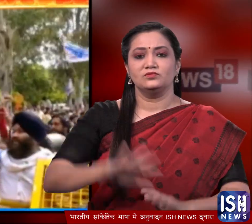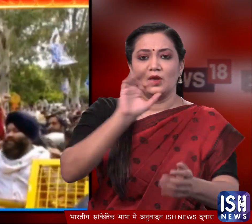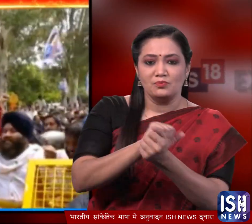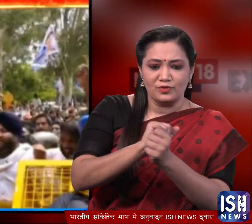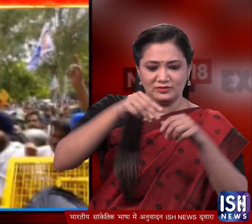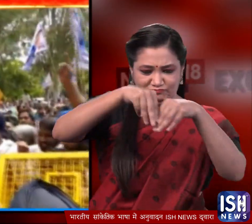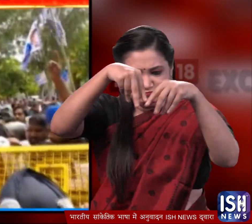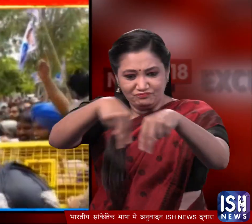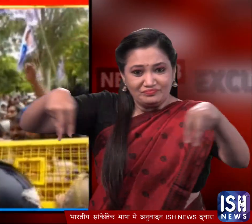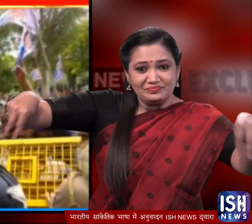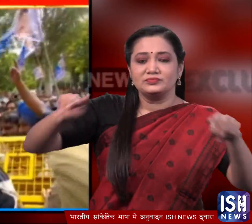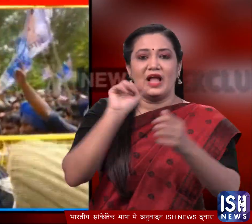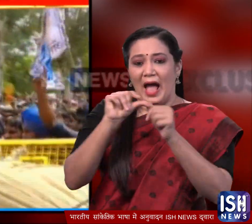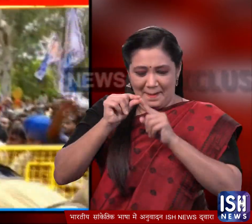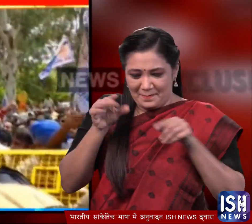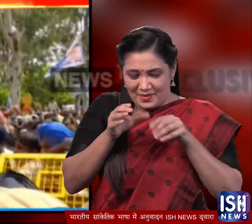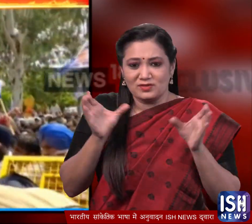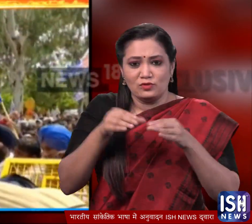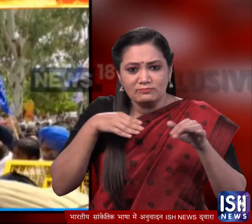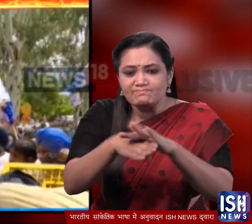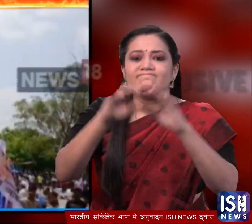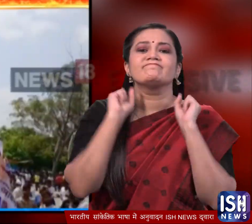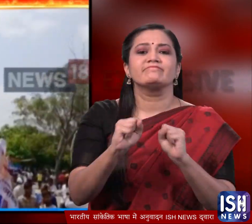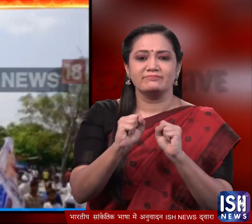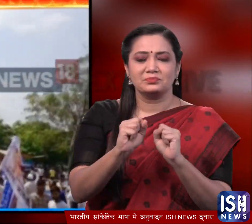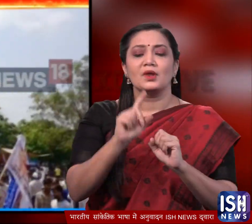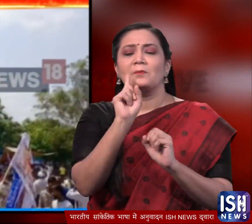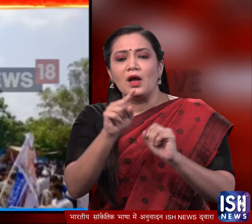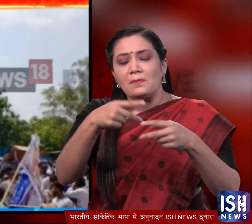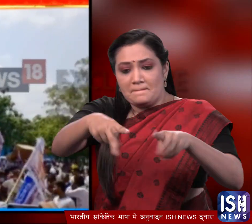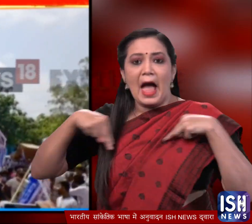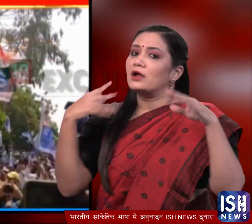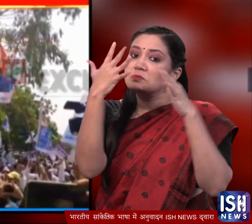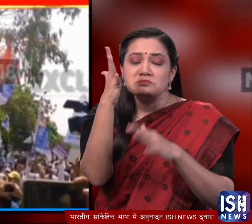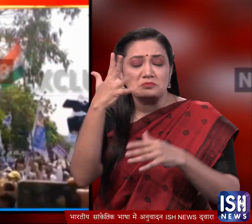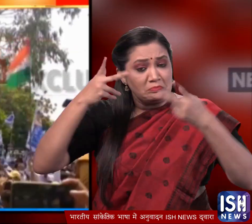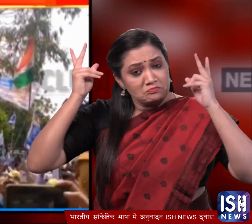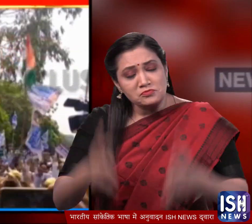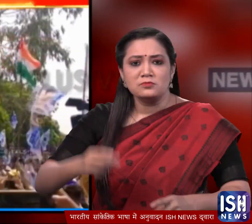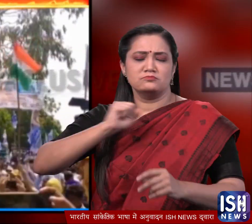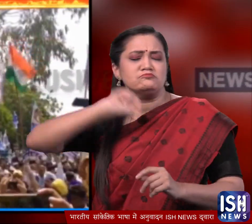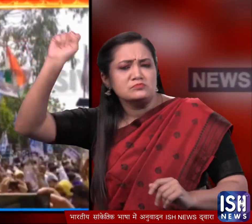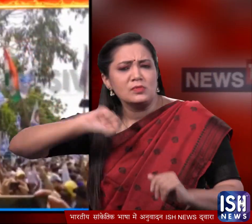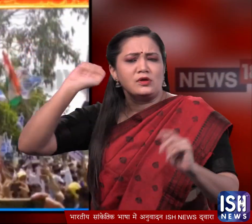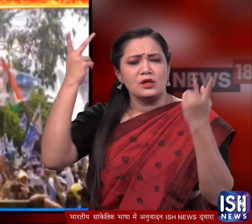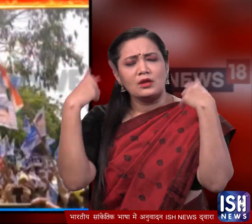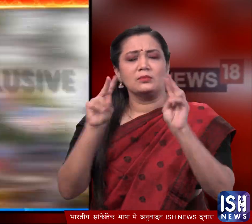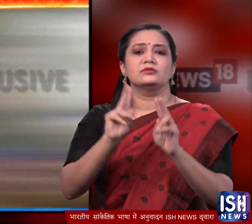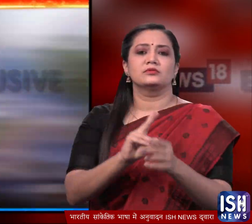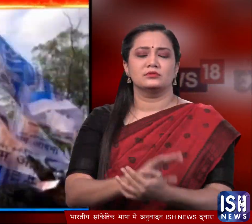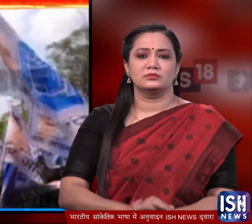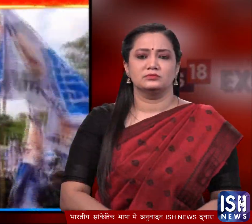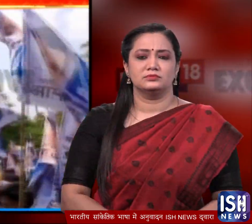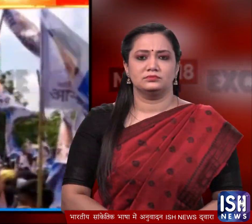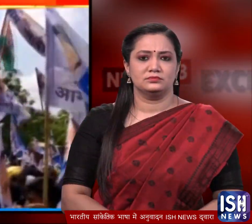पुलिस सामने खड़ी हो गई तो आम आदमी पार्टी के कार्यकर्ता आगे नहीं बढ़े, लेकिन वो वापस भी नहीं गए और जहां थे वहीं पर रुककर प्रदर्शन करते रहे।